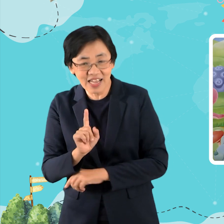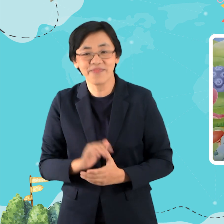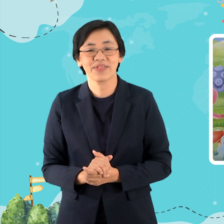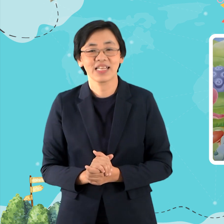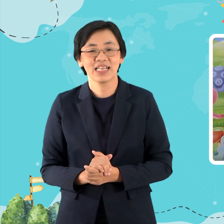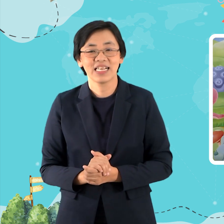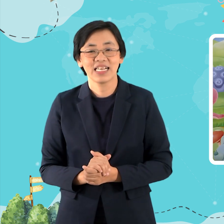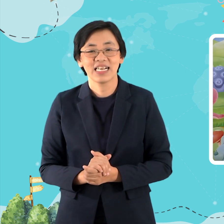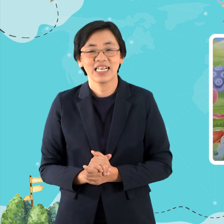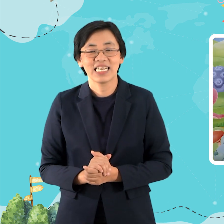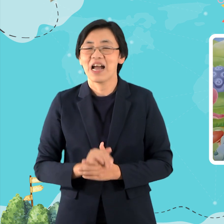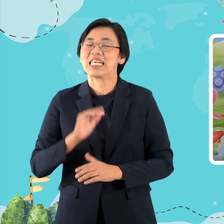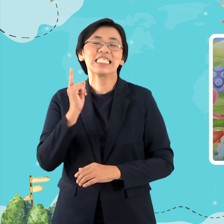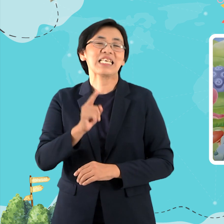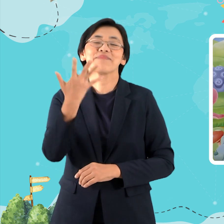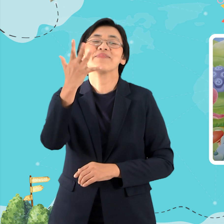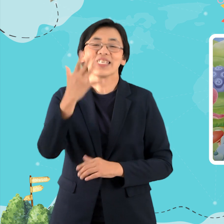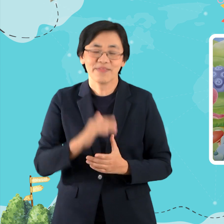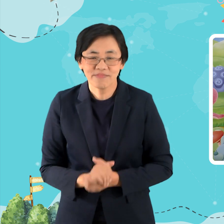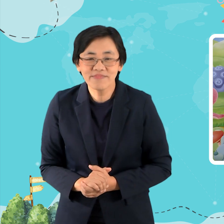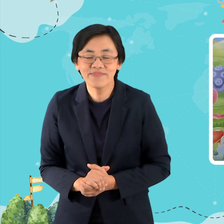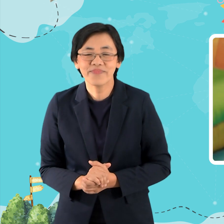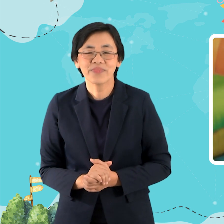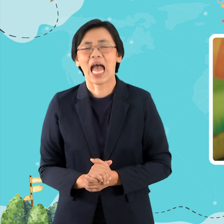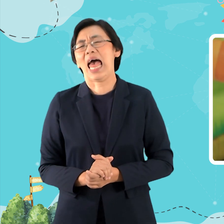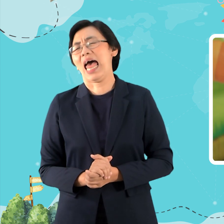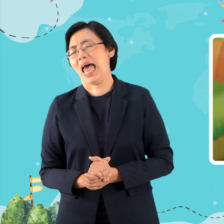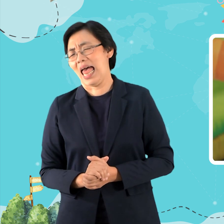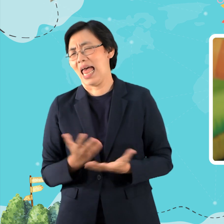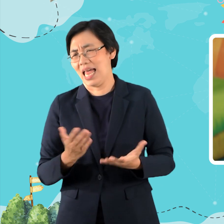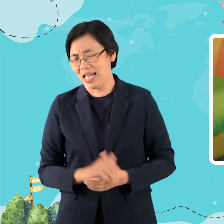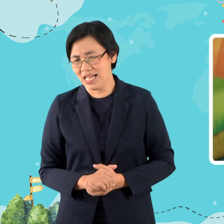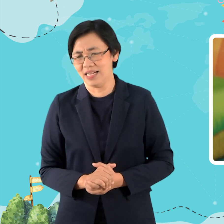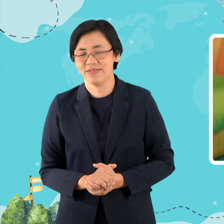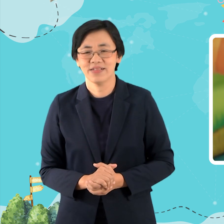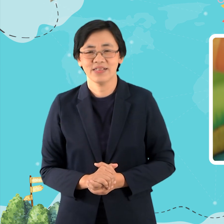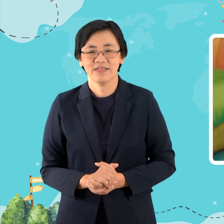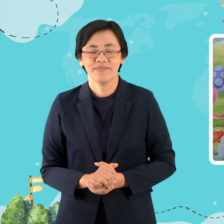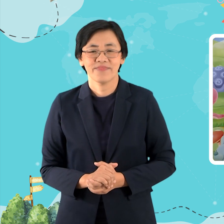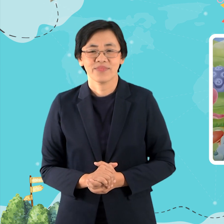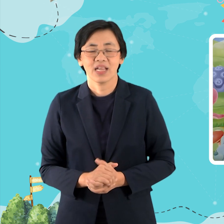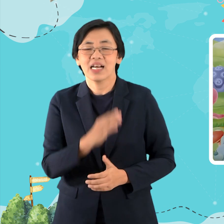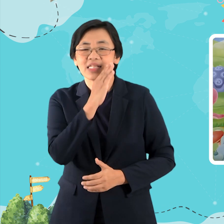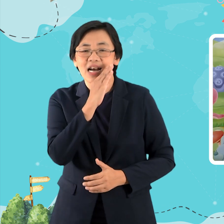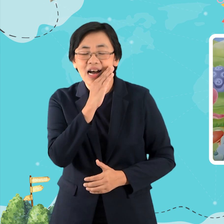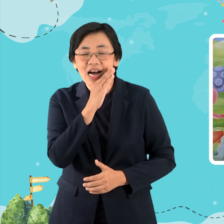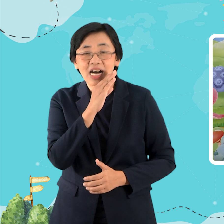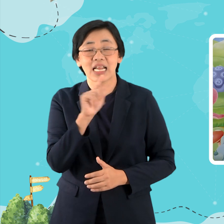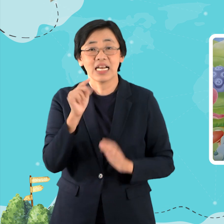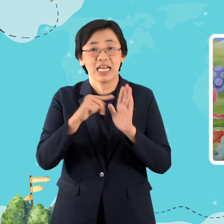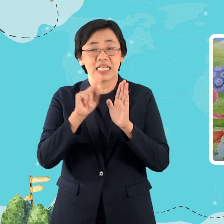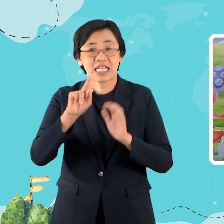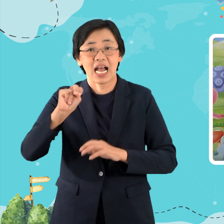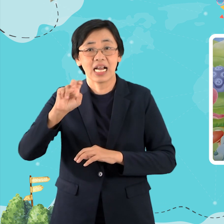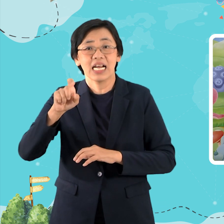เรื่องนี้เป็นเรื่องไม่จริงครับ อ้าวนั่นไงว่าแล้วเนี่ยโอ้ย น้องๆครับถ้านินจาเนี่ยมี